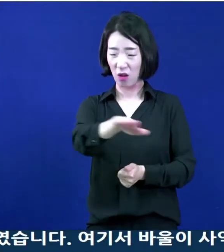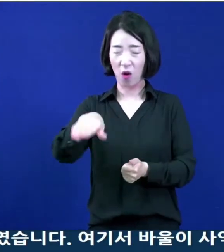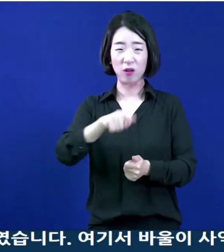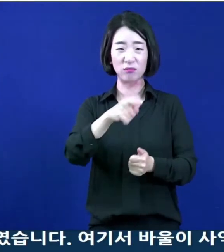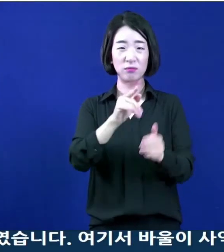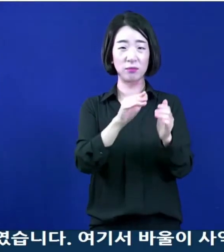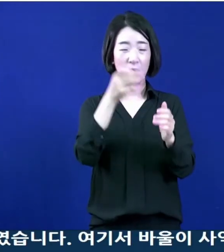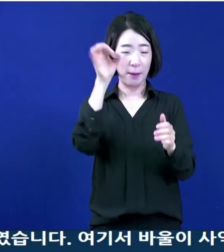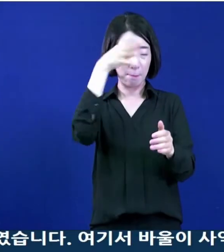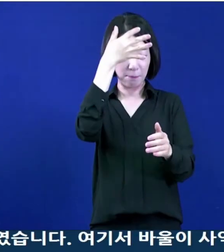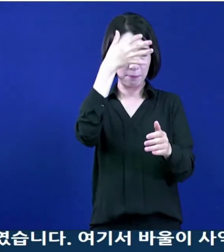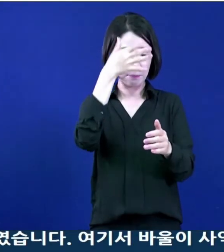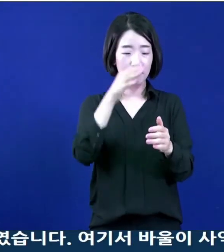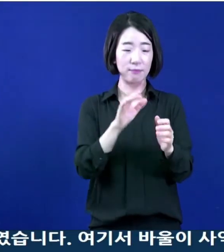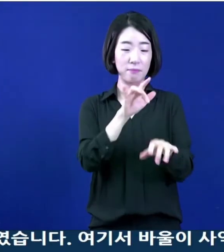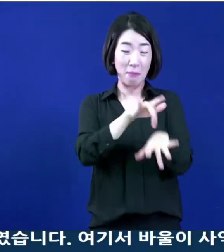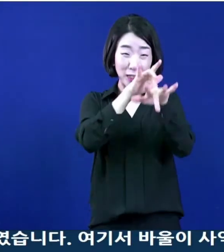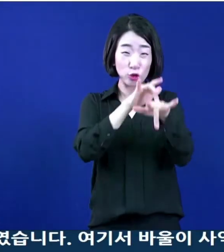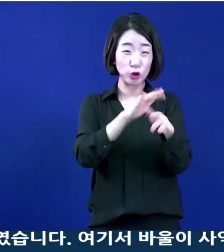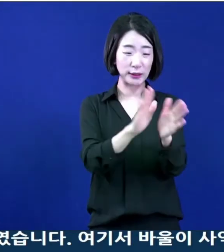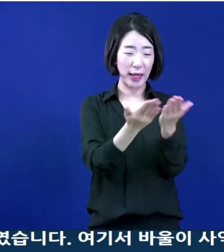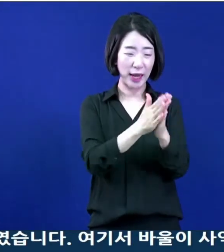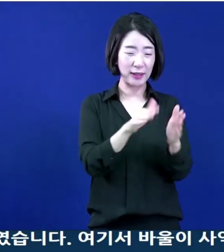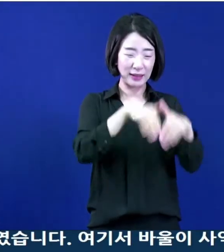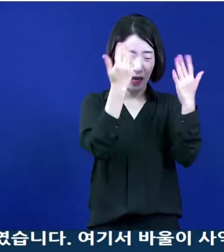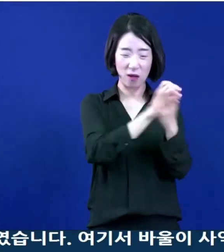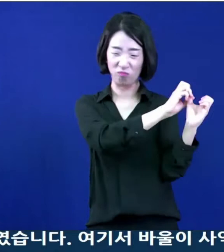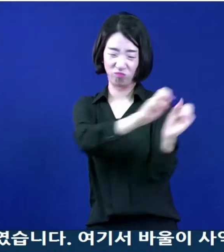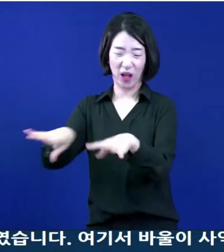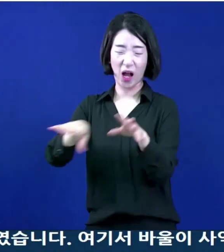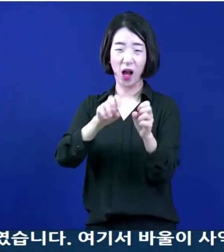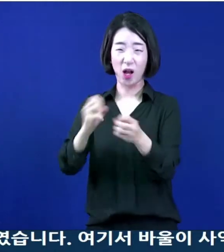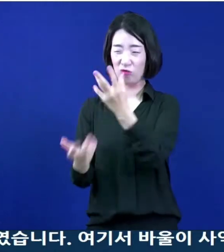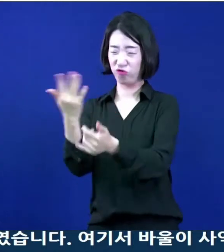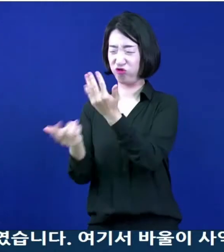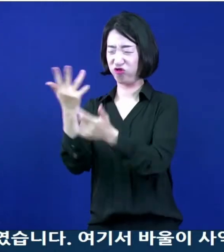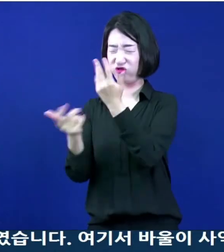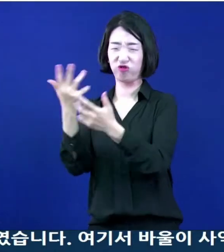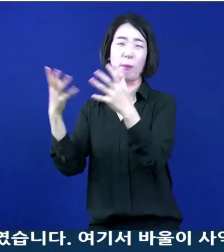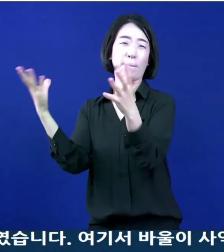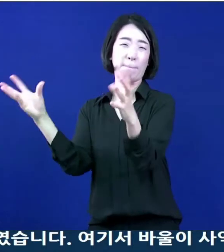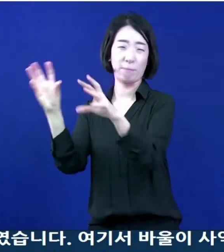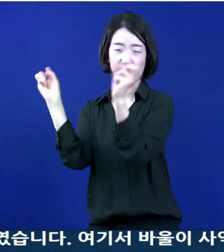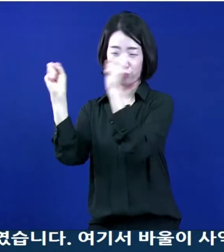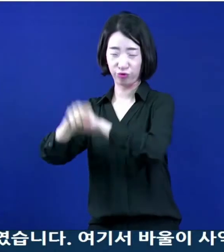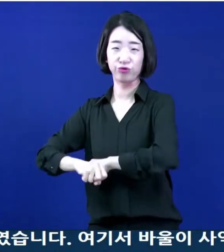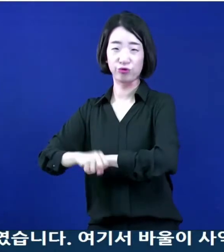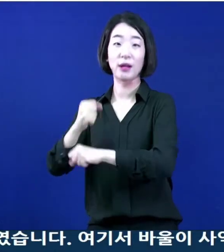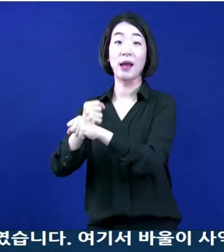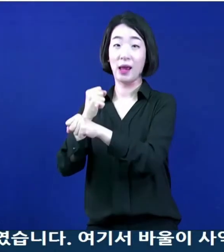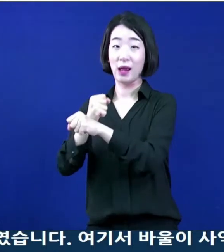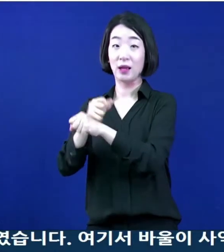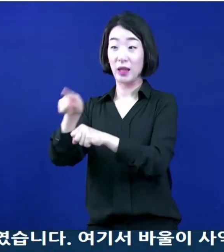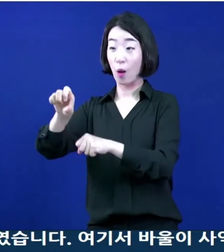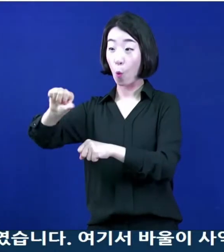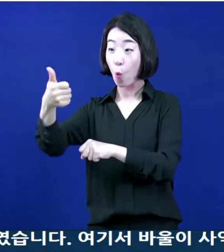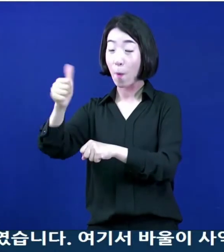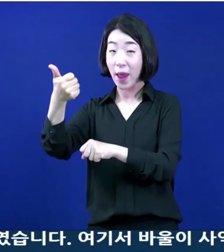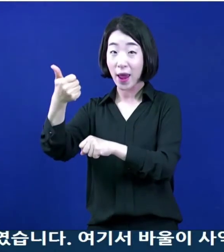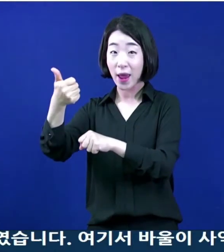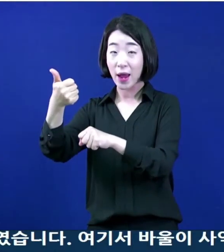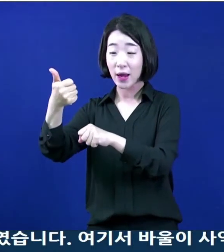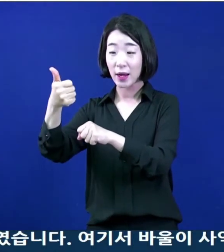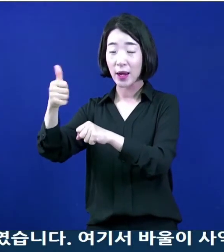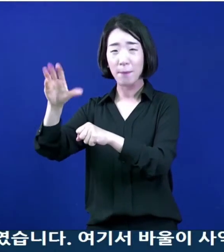필요 없습니다. 이건 이제 다 집어 던집니다 하고 마술책을 갖고 나와서 이 마술책을 다 이제 불태워 버리는데, 이게 한 500만 권 정도의